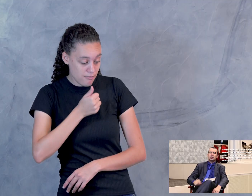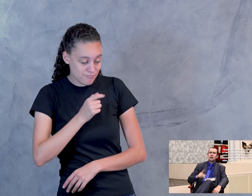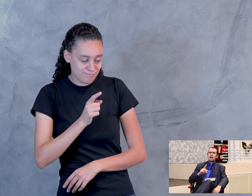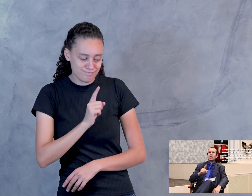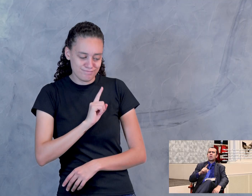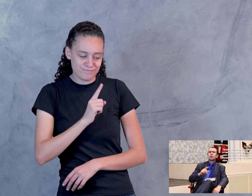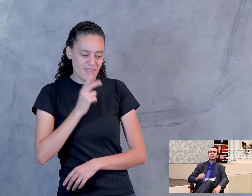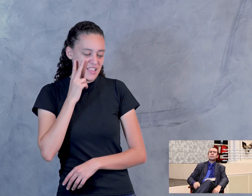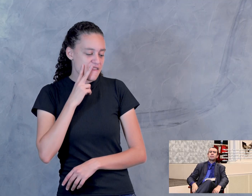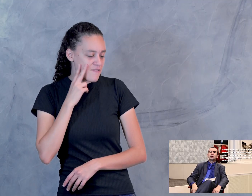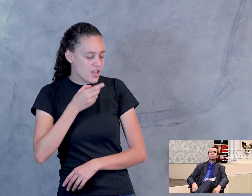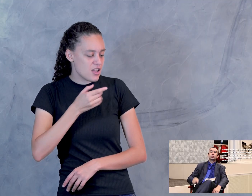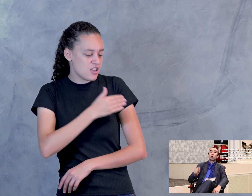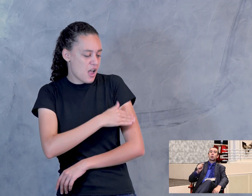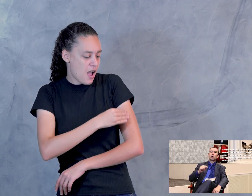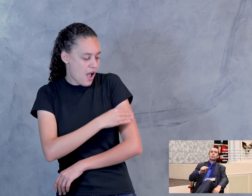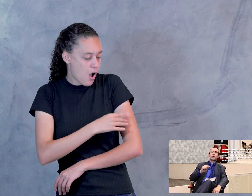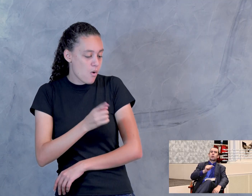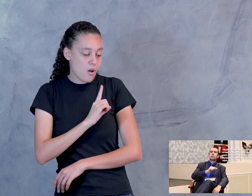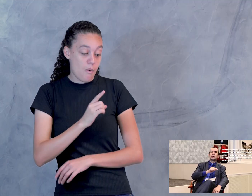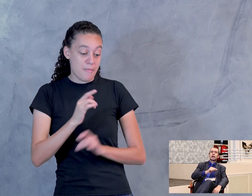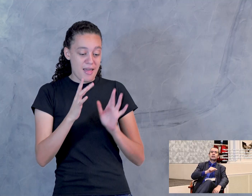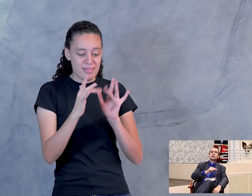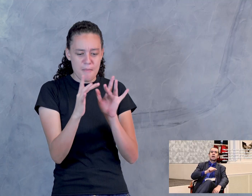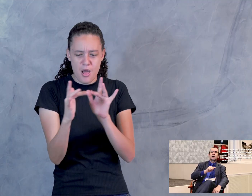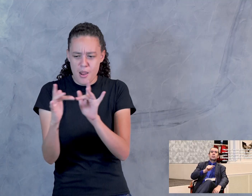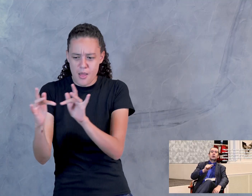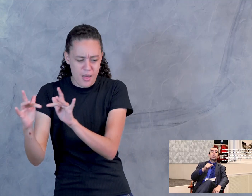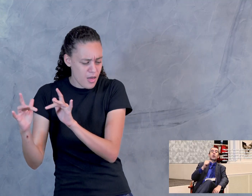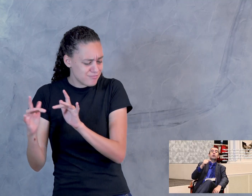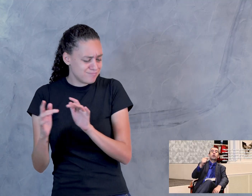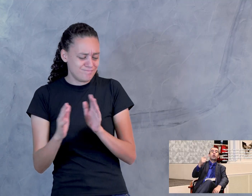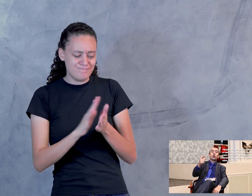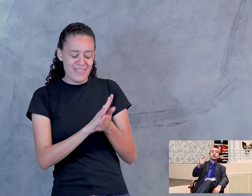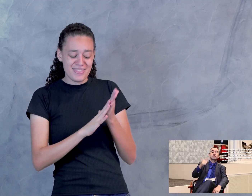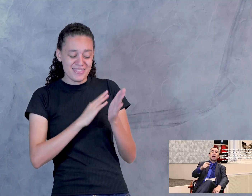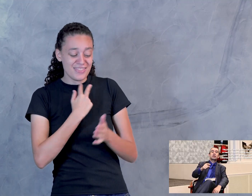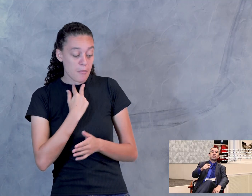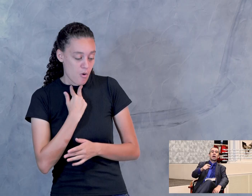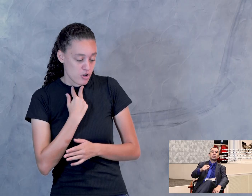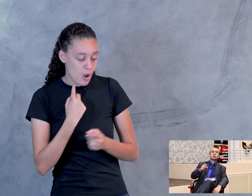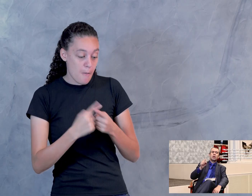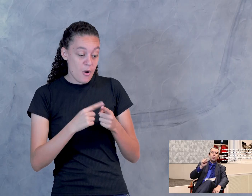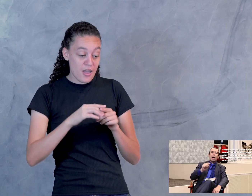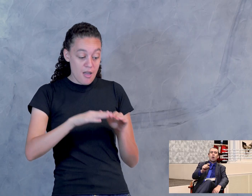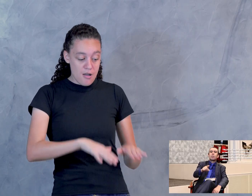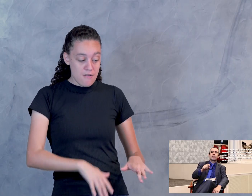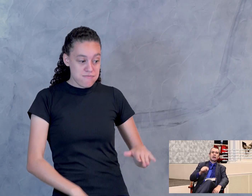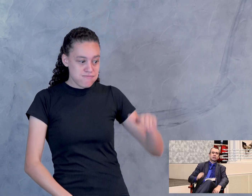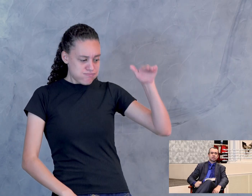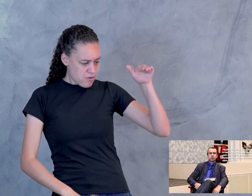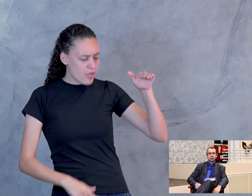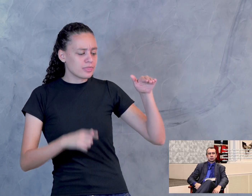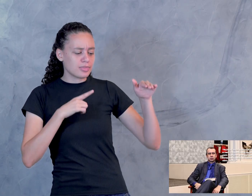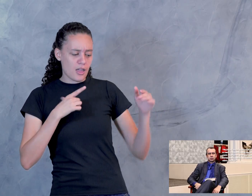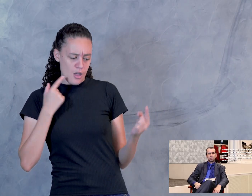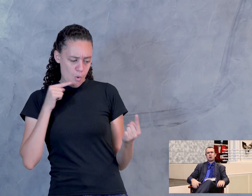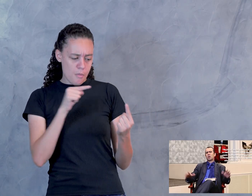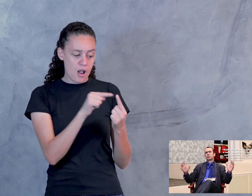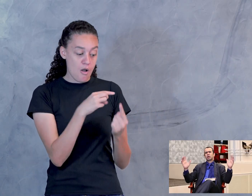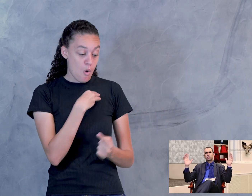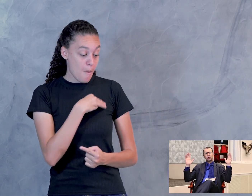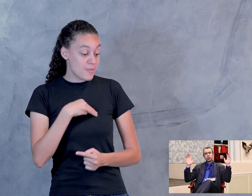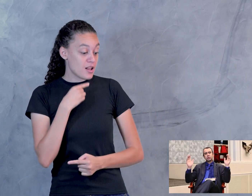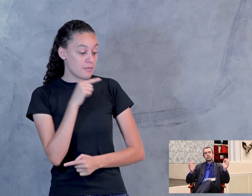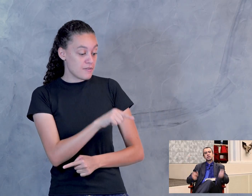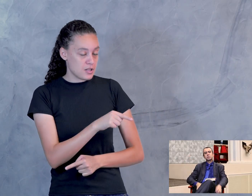bebas, e nem contamine o teu corpo com mulheres, porque quando fores mais velho eu tenho uma obra para ti.